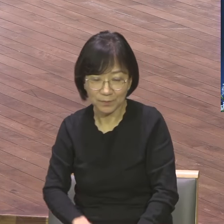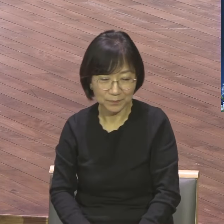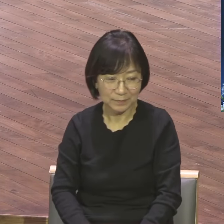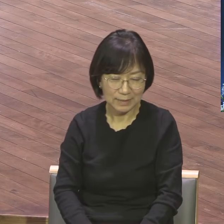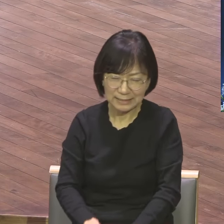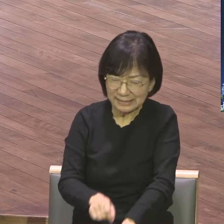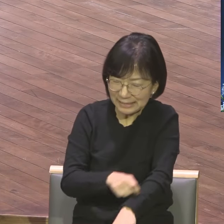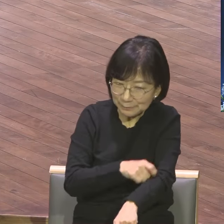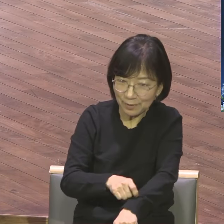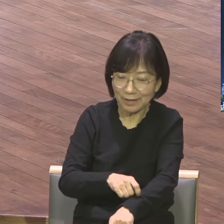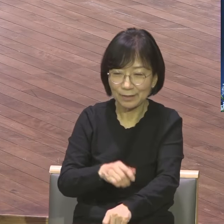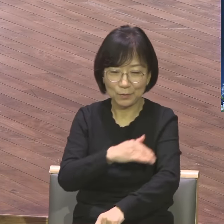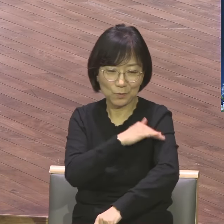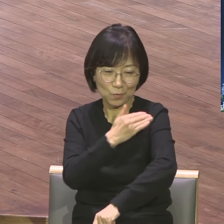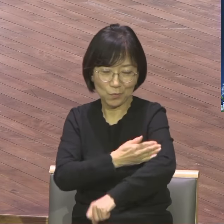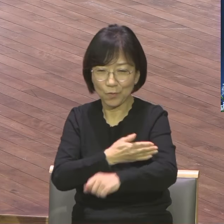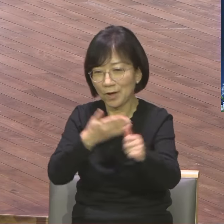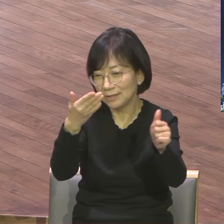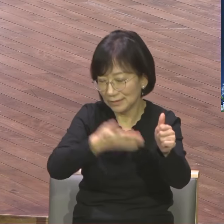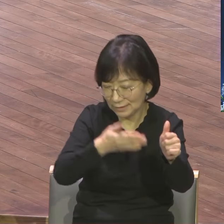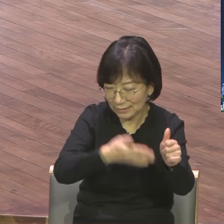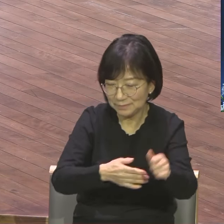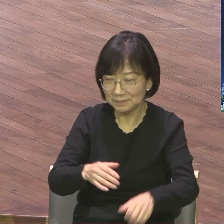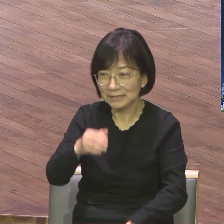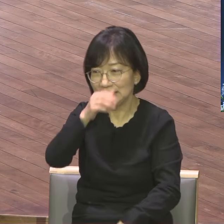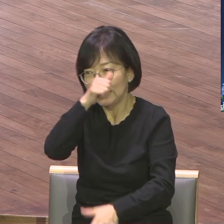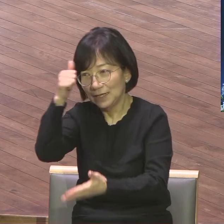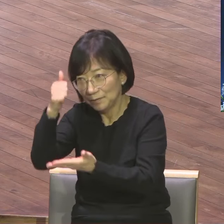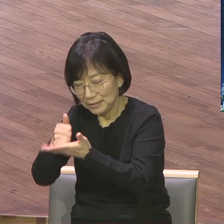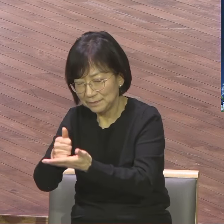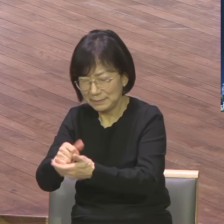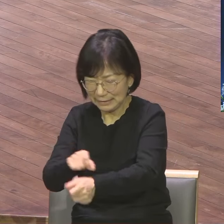권사님, 어떤 장로님, 어떤 집사님이